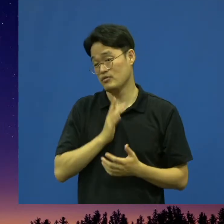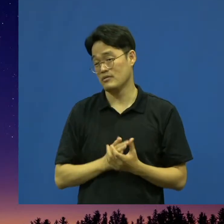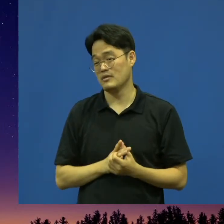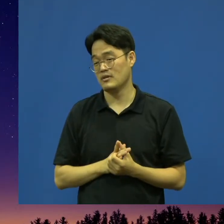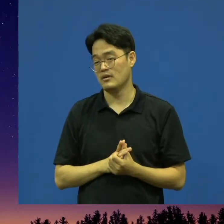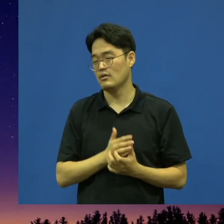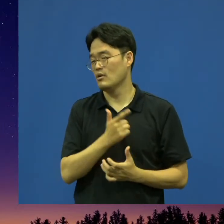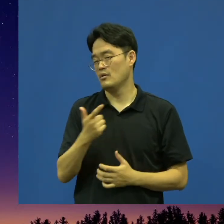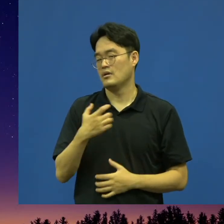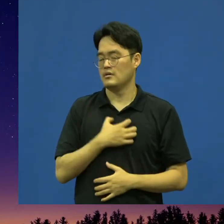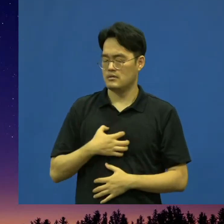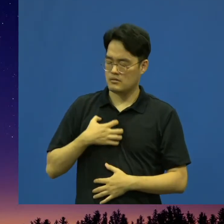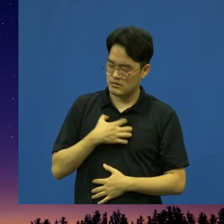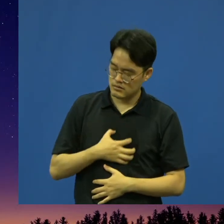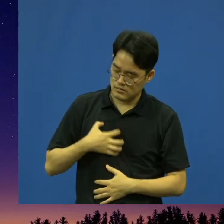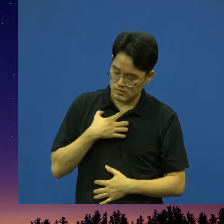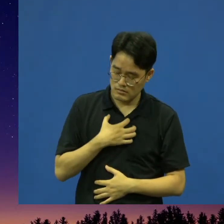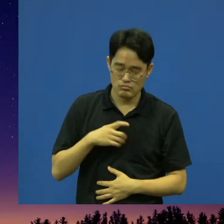얼마나 고통스러운지.